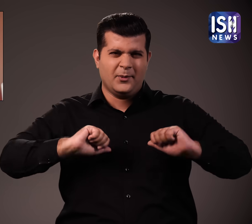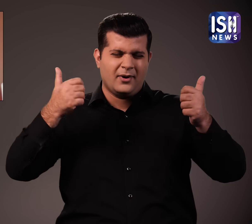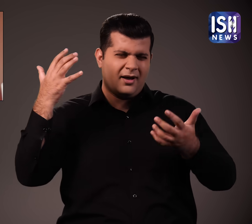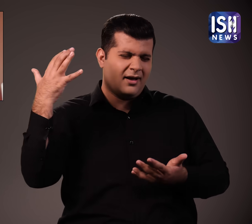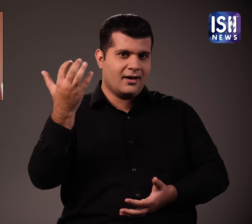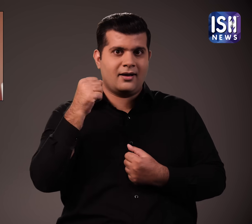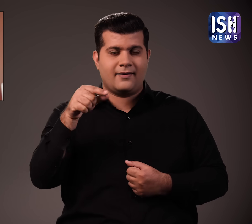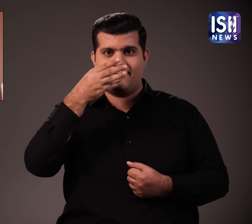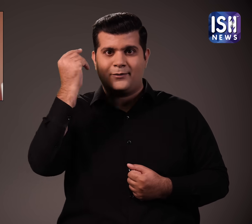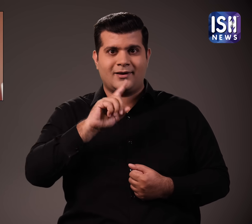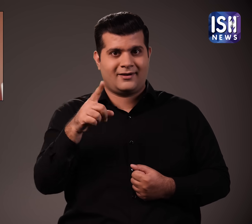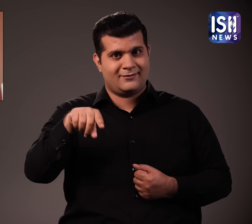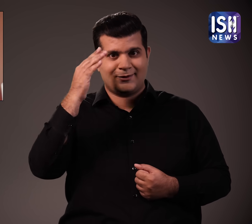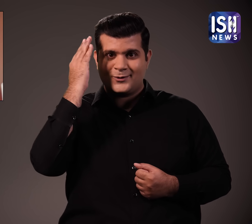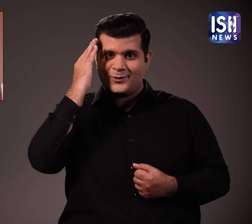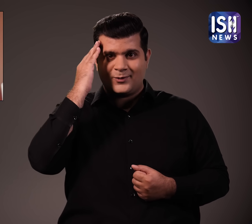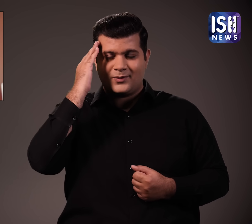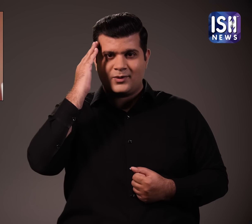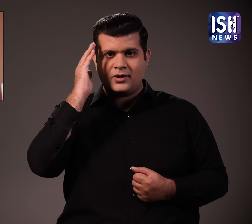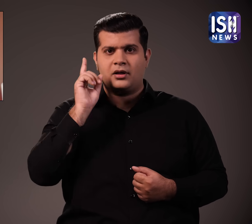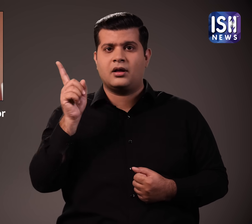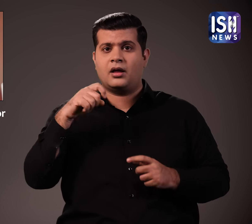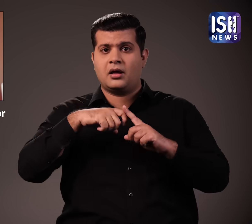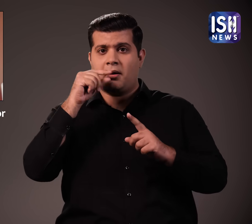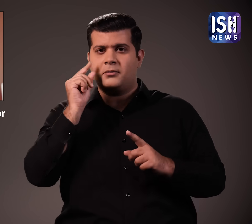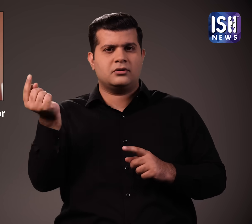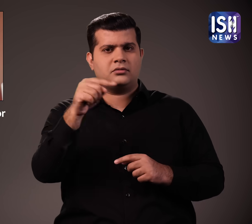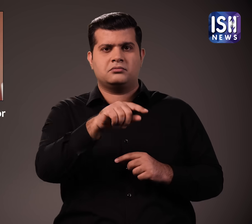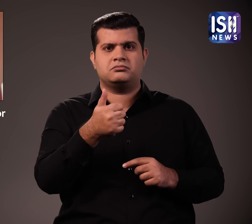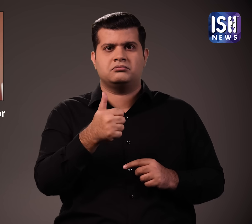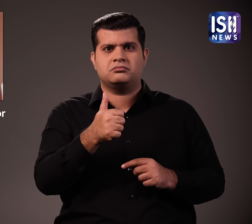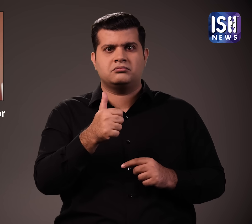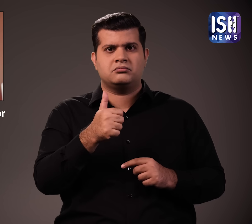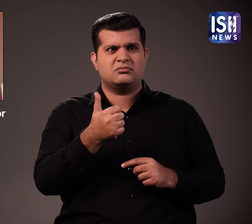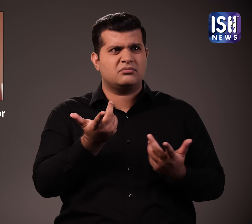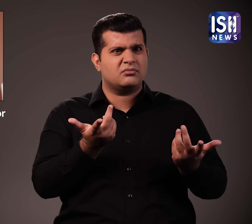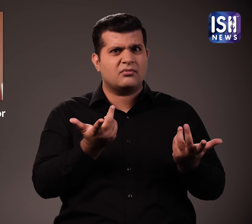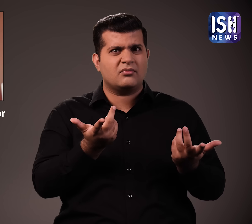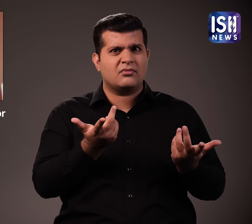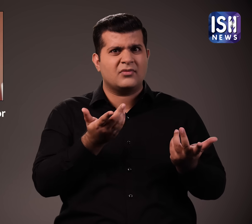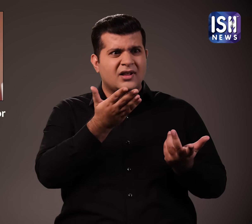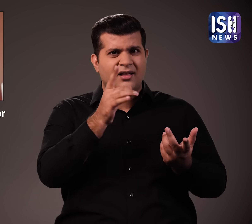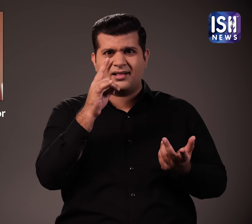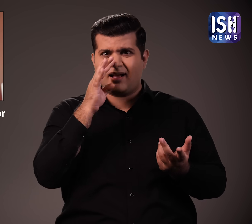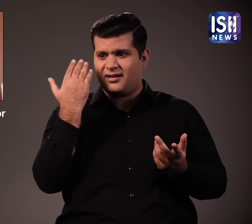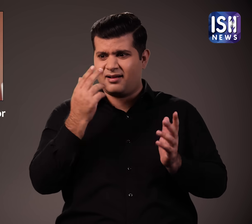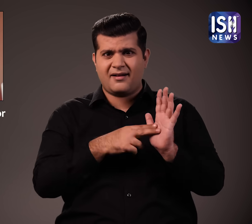1983 का विश्वकब जीता था उनने समेंबर 2023 इसको विश्वकब फाइनल के लिए कपिल देव मौजूद नहीं थे